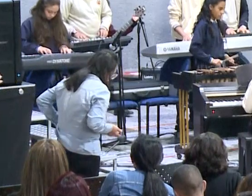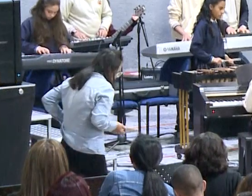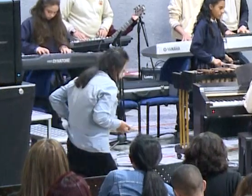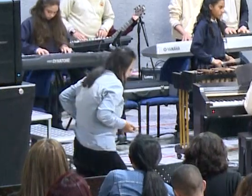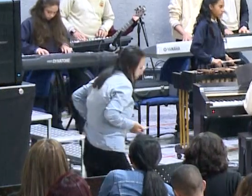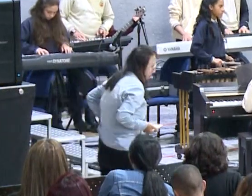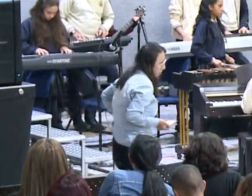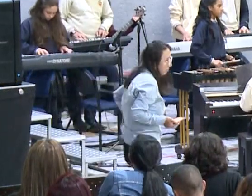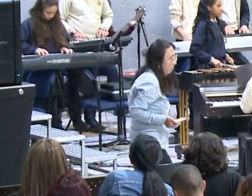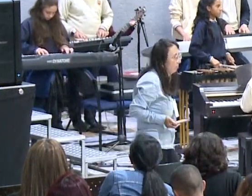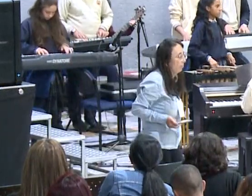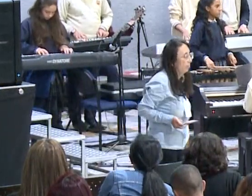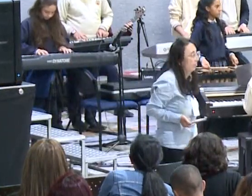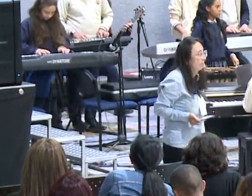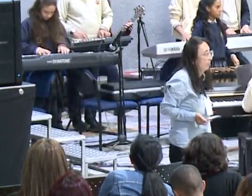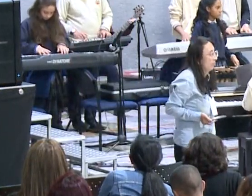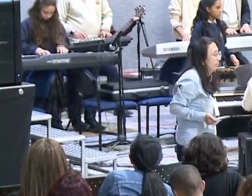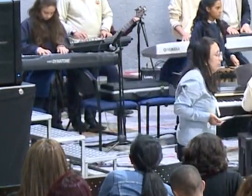sí